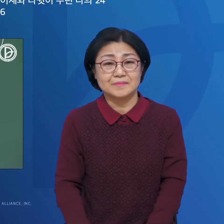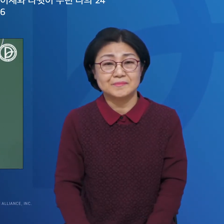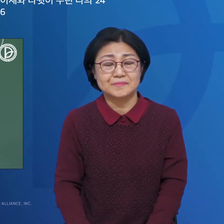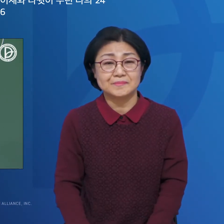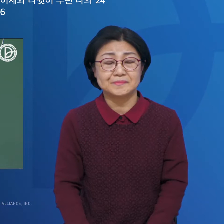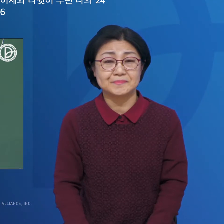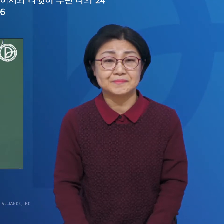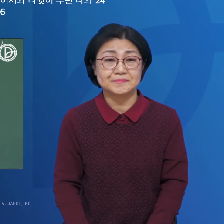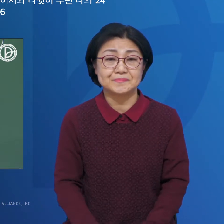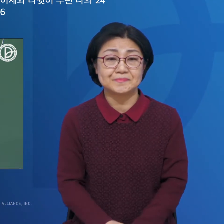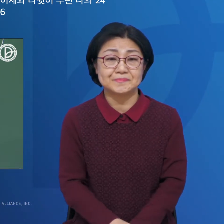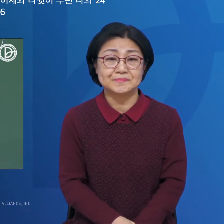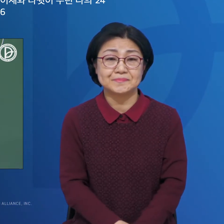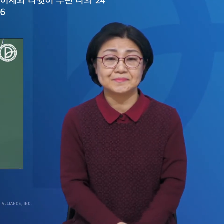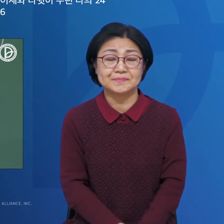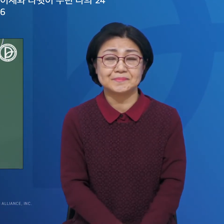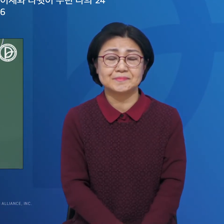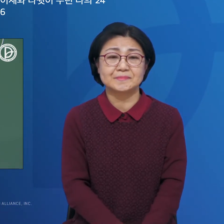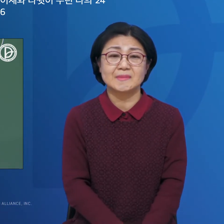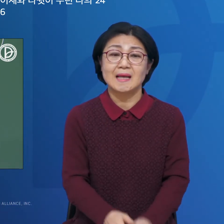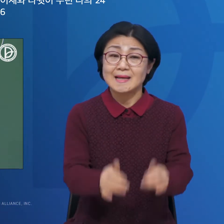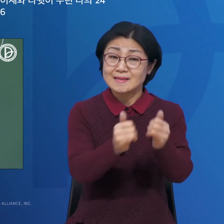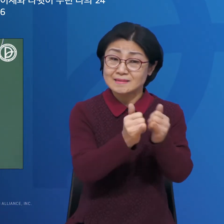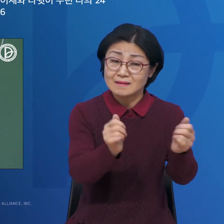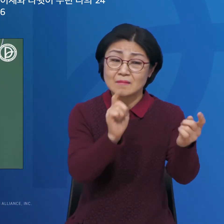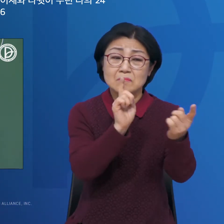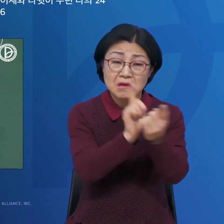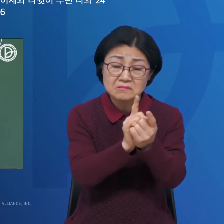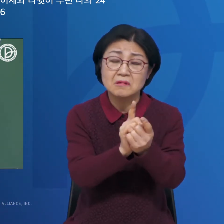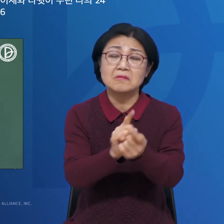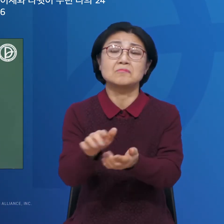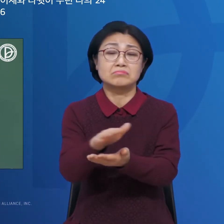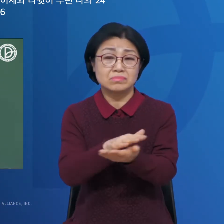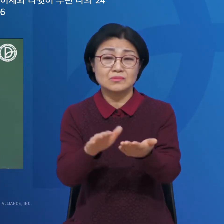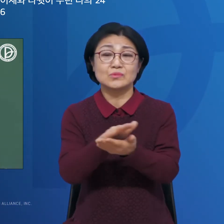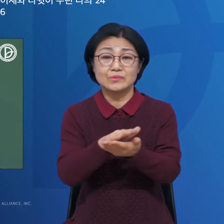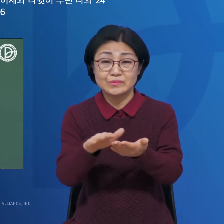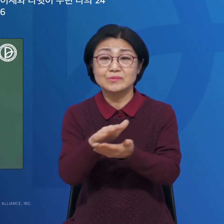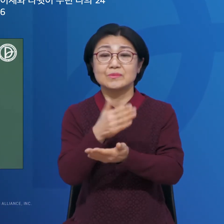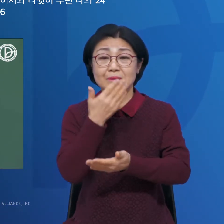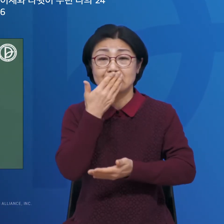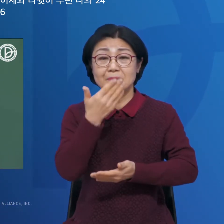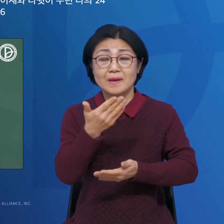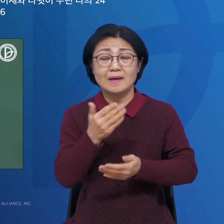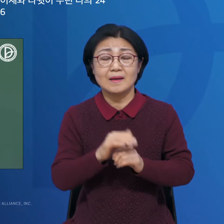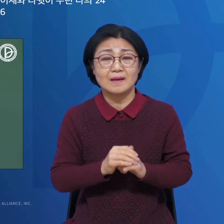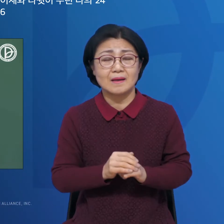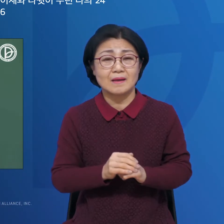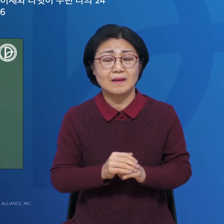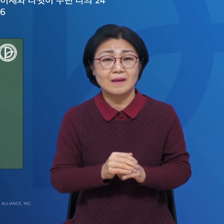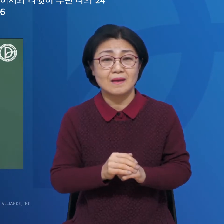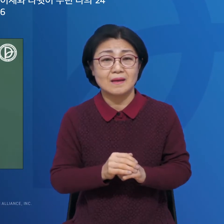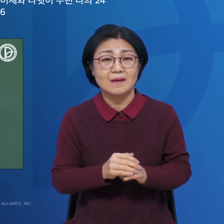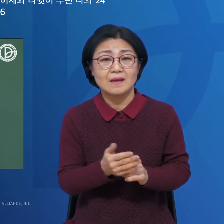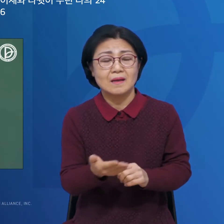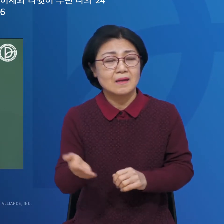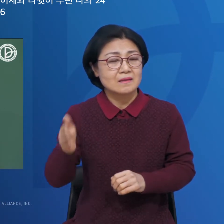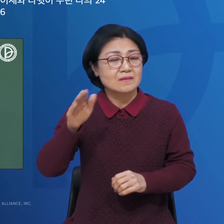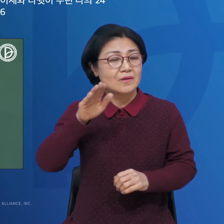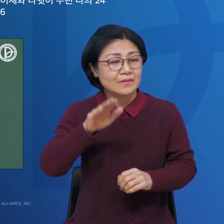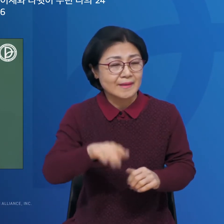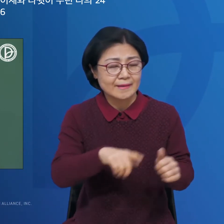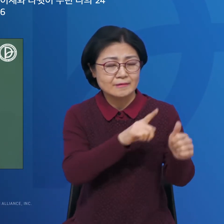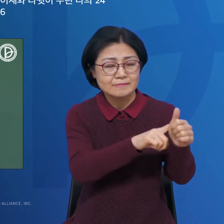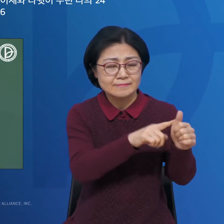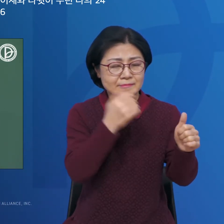놀러 가고 사람 만나고 안 할 수는 없잖아요. Of course, he had to go and meet with people and play along with them too. 1시간씩 받아 앉아 기도한 겁니다. But on